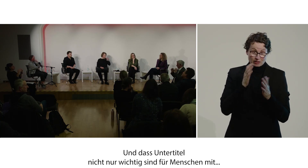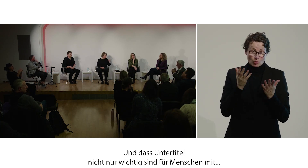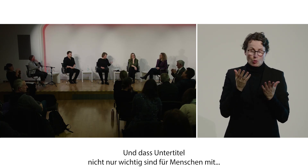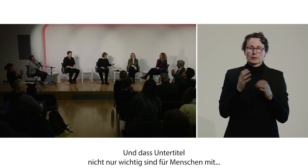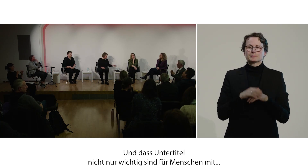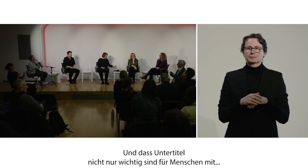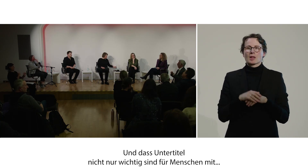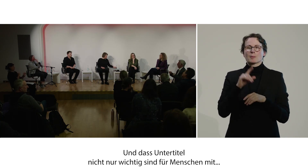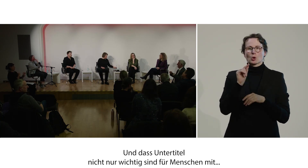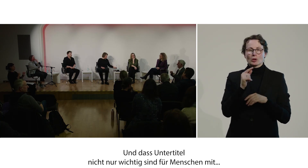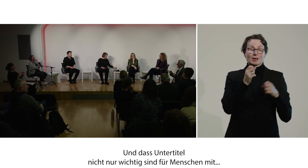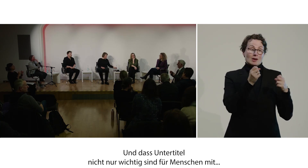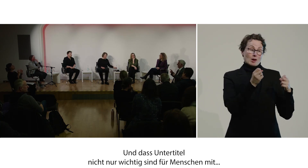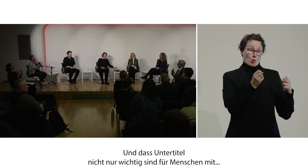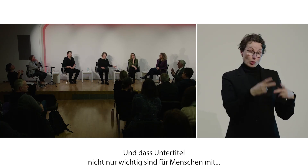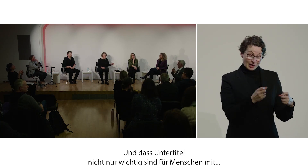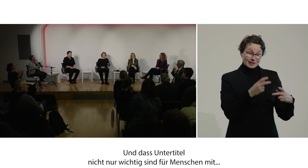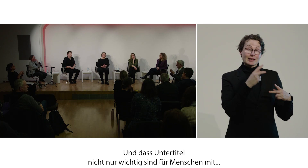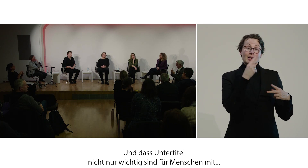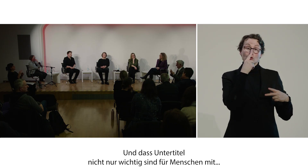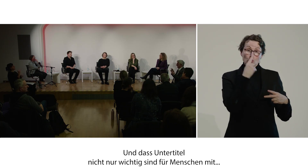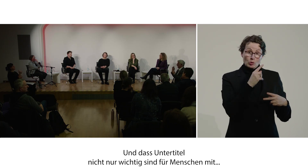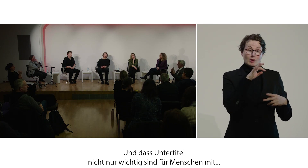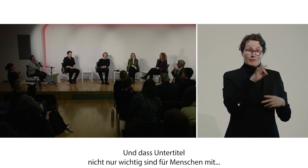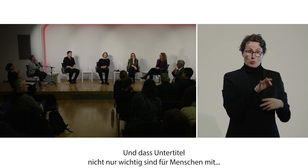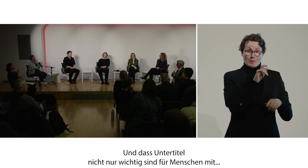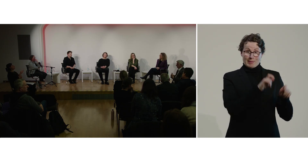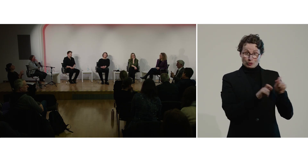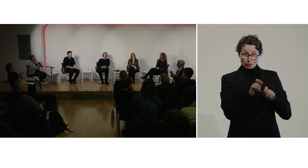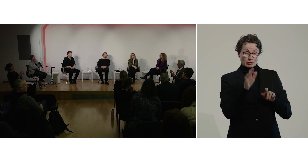Und dass Untertitel nicht nur wichtig sind für Menschen mit,